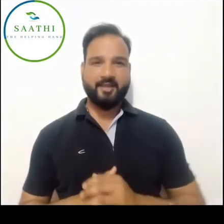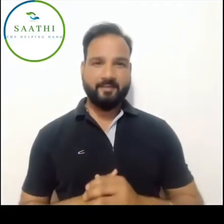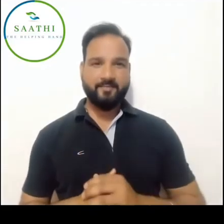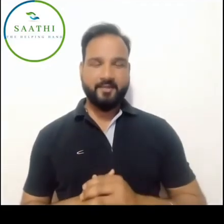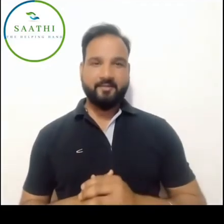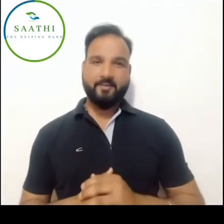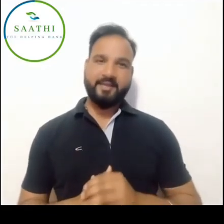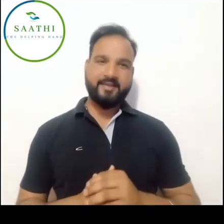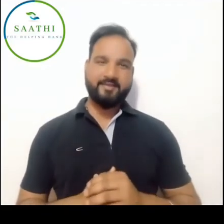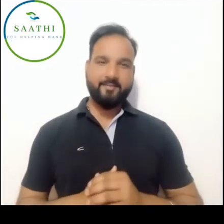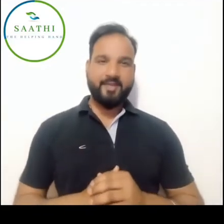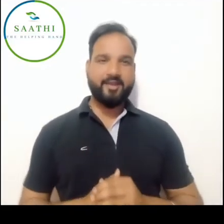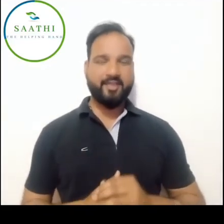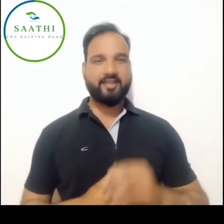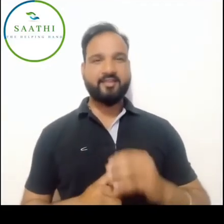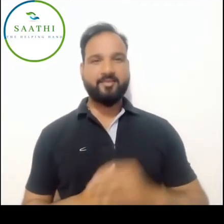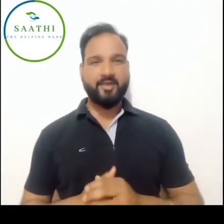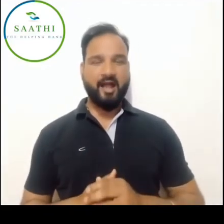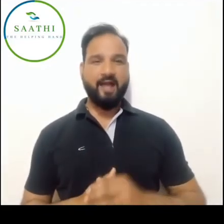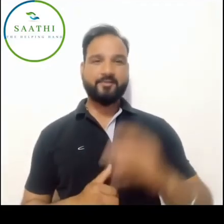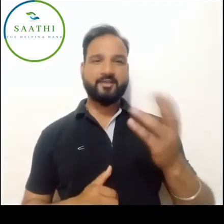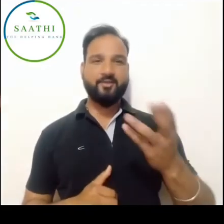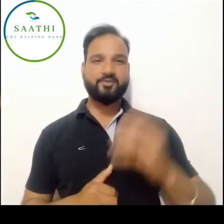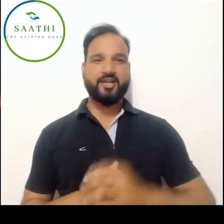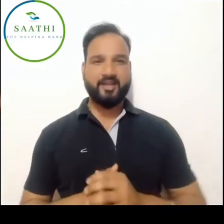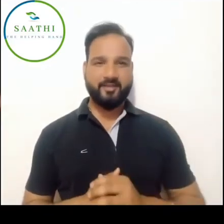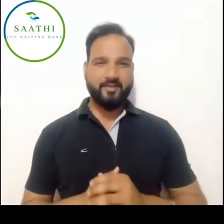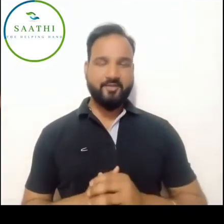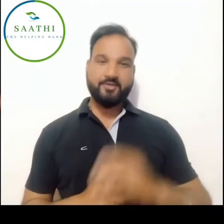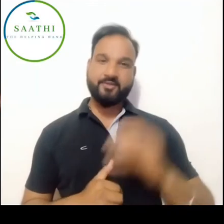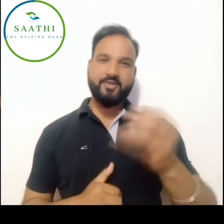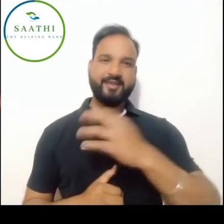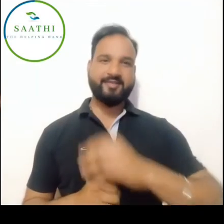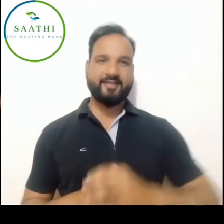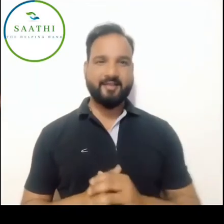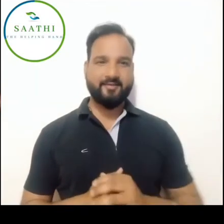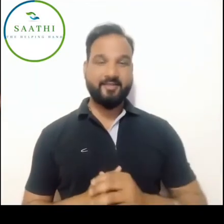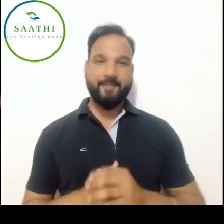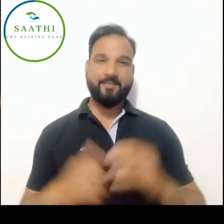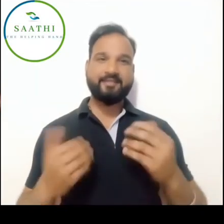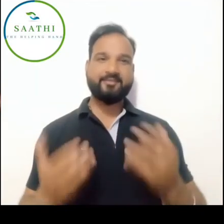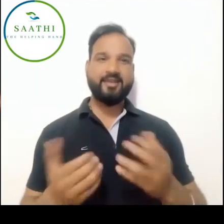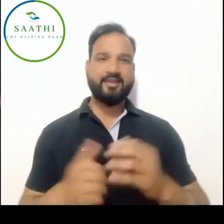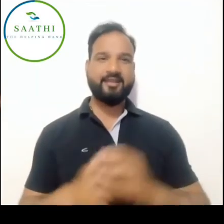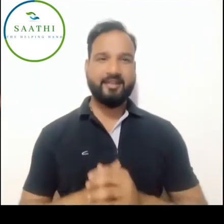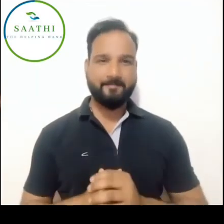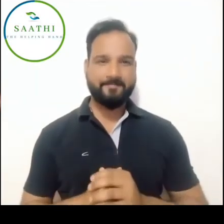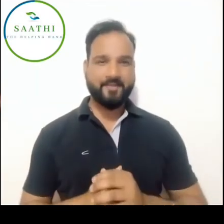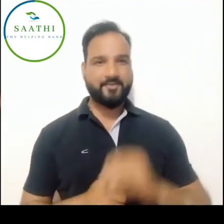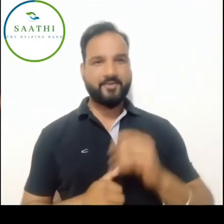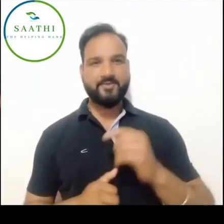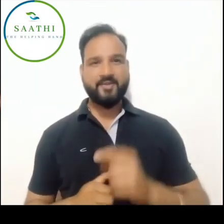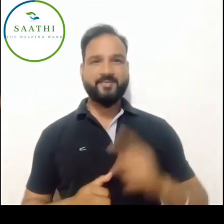नहीं दे पाया। तो पीछे से भीड़ में खड़े व्यक्ति ने बोला, आप उससे क्यों पूछ रहे हैं, वो तो सुन ही नहीं सकता है, उसने आपकी बातें सुनी ही नहीं